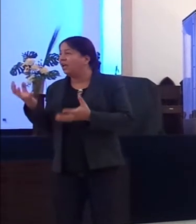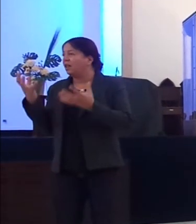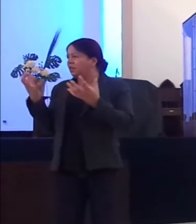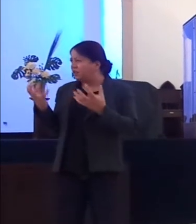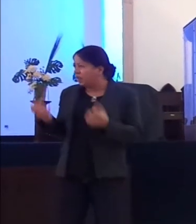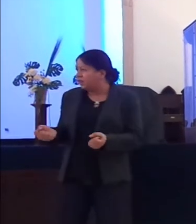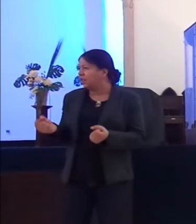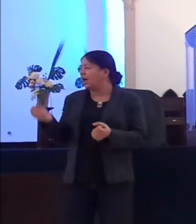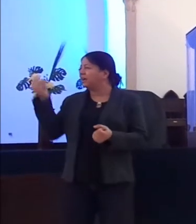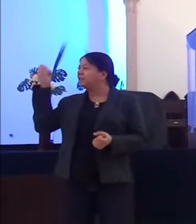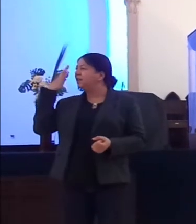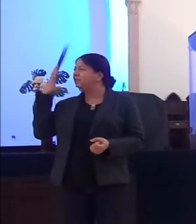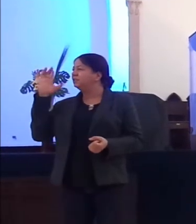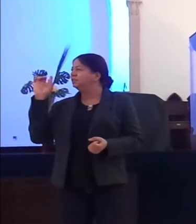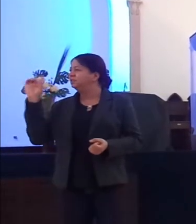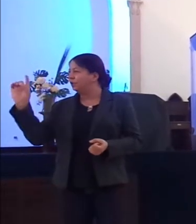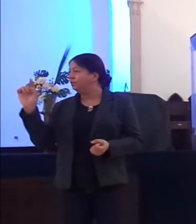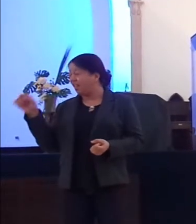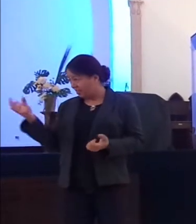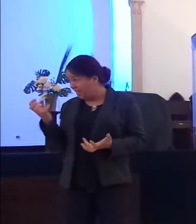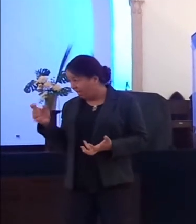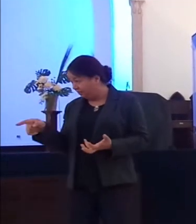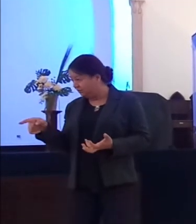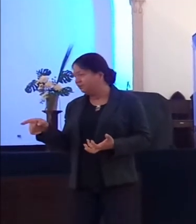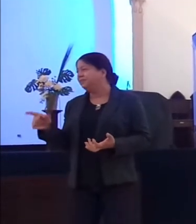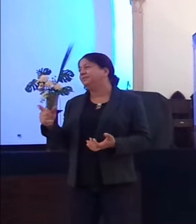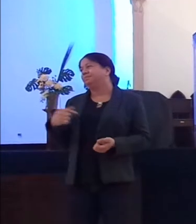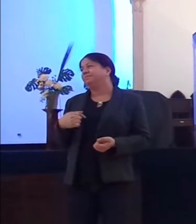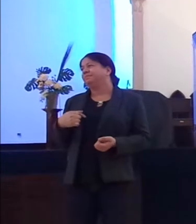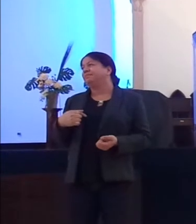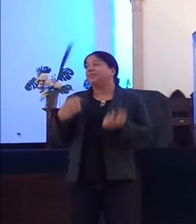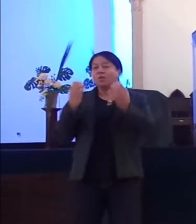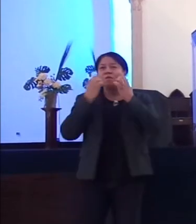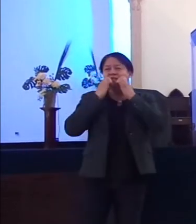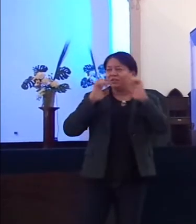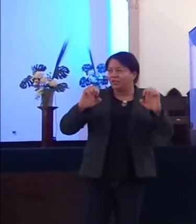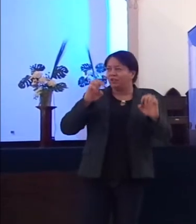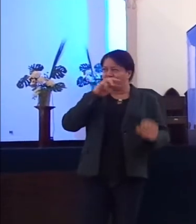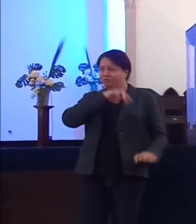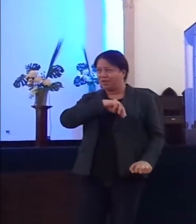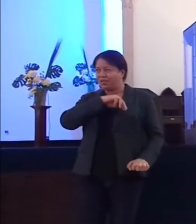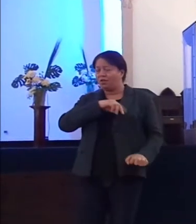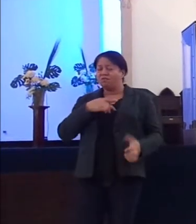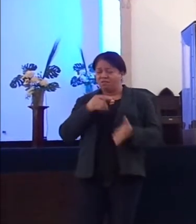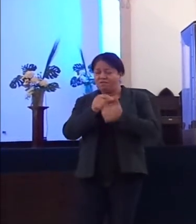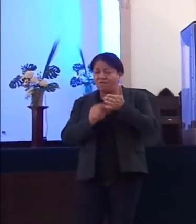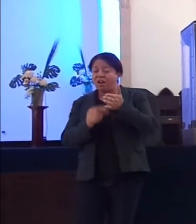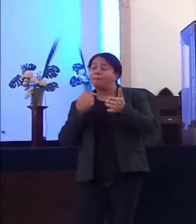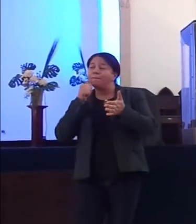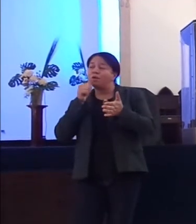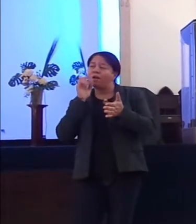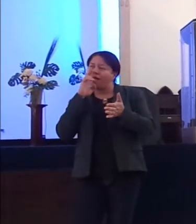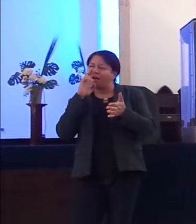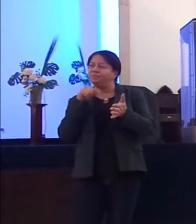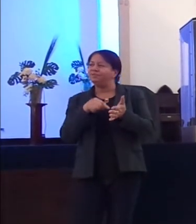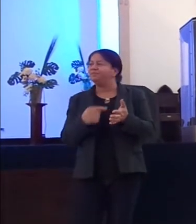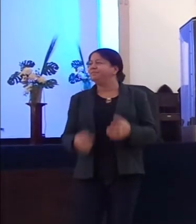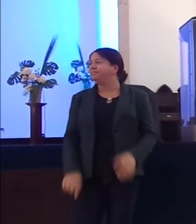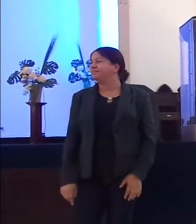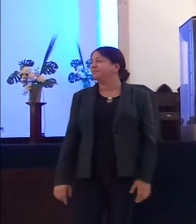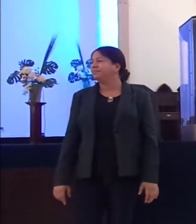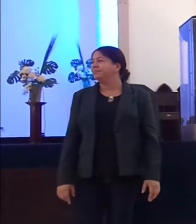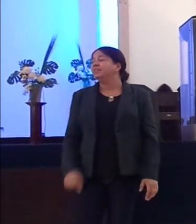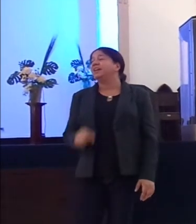aceitação da graça de Deus. O Evangelho de Mateus, então, cita Raabe